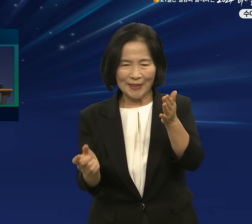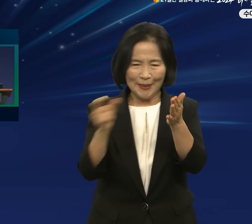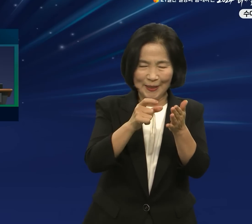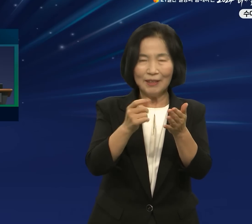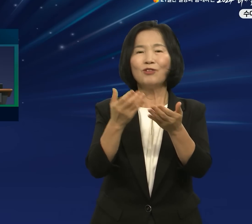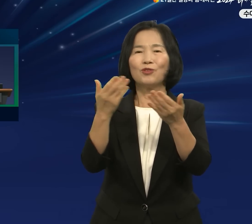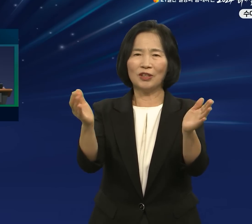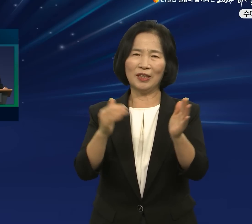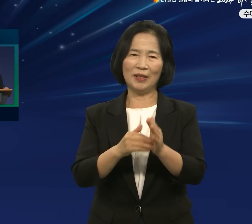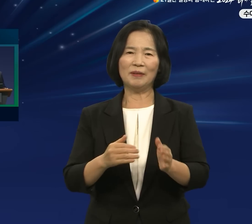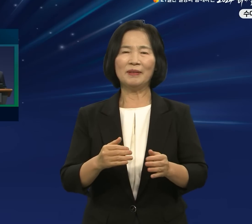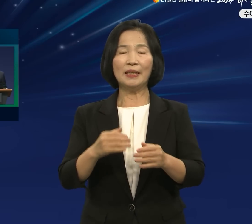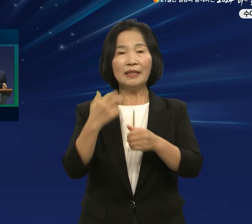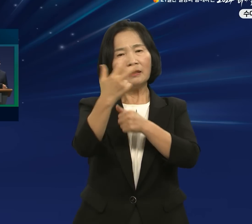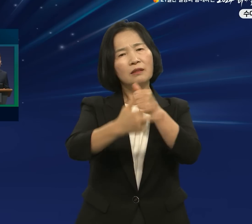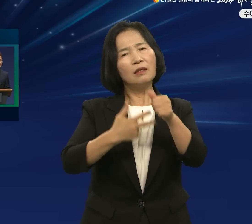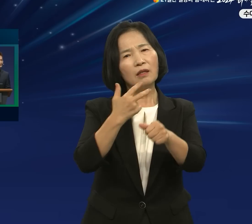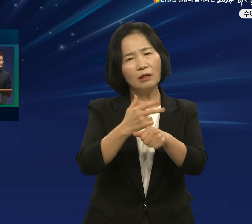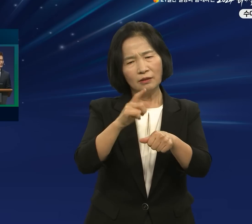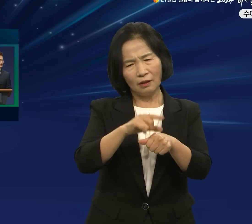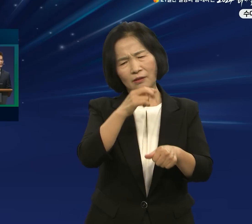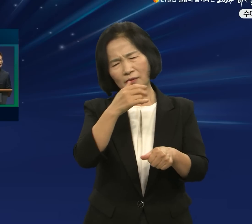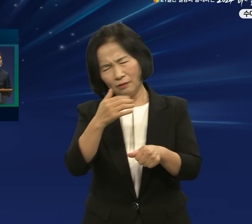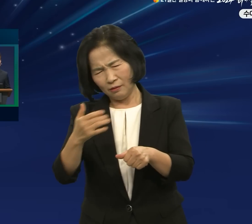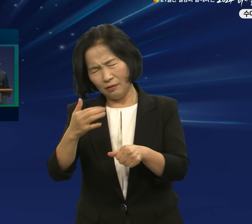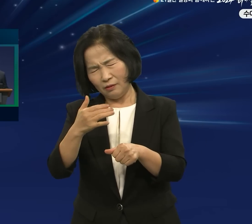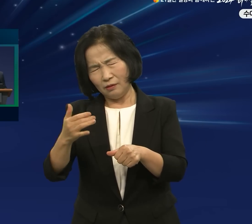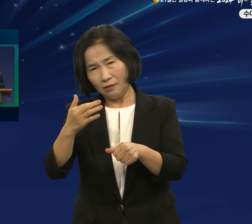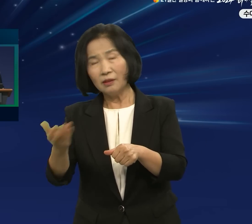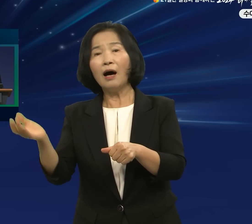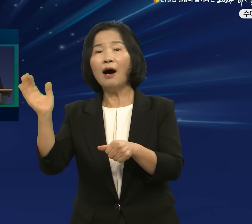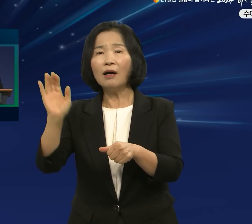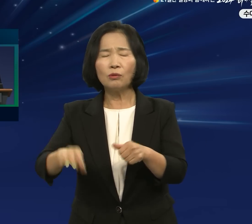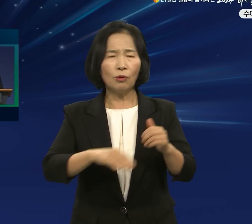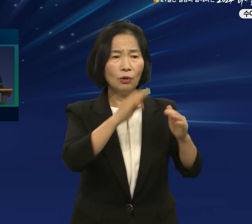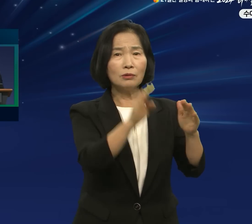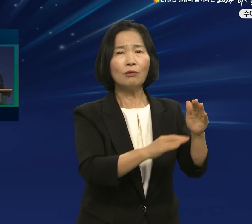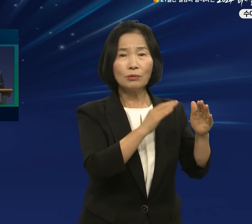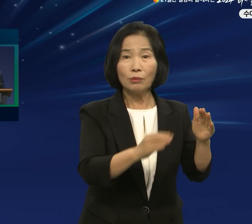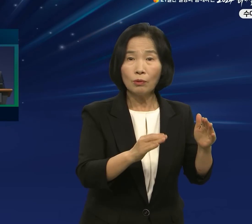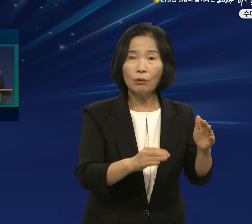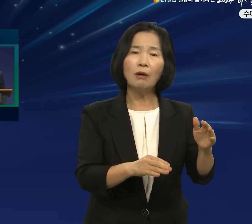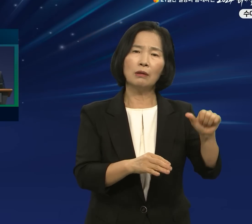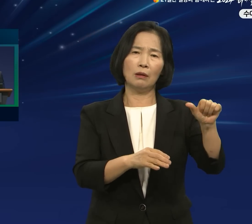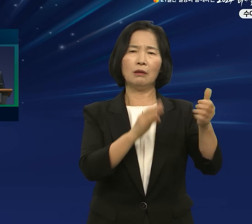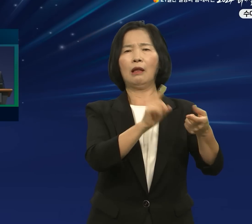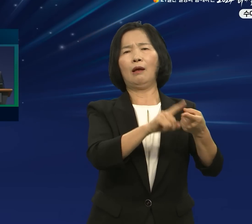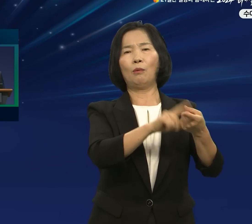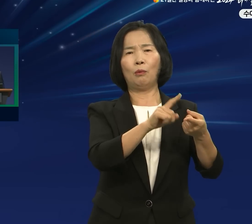7년이 지났는데 단 한 명의 성도도 늘어나지 않았습니다.